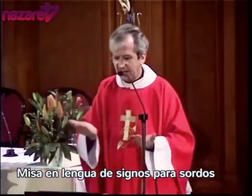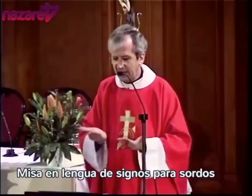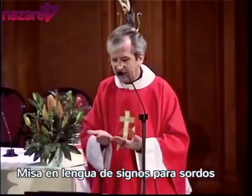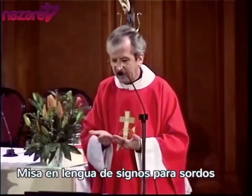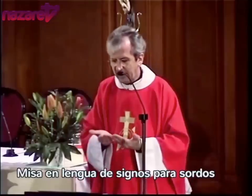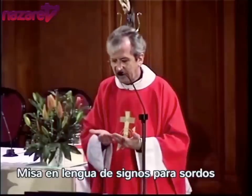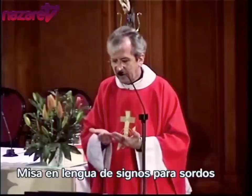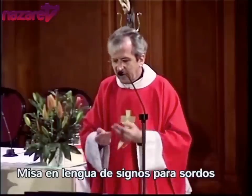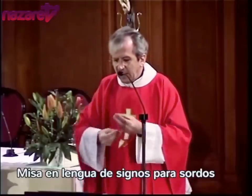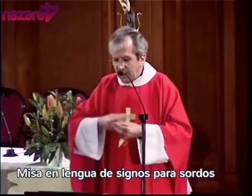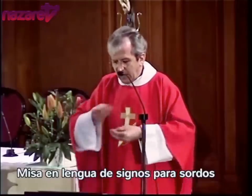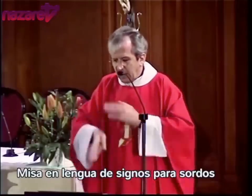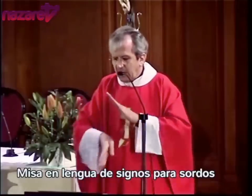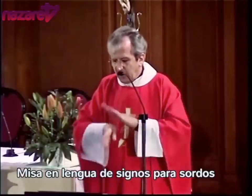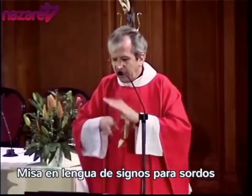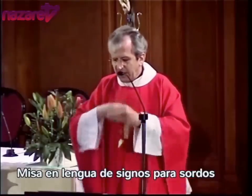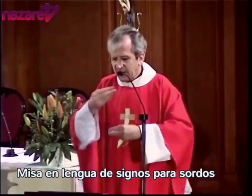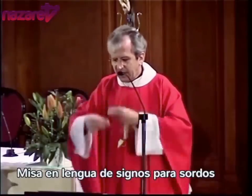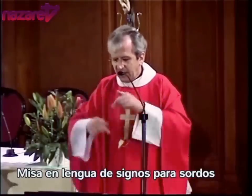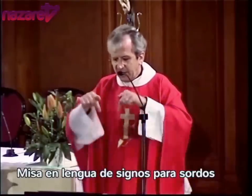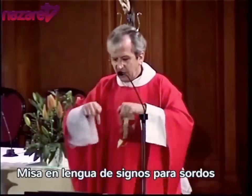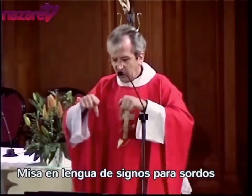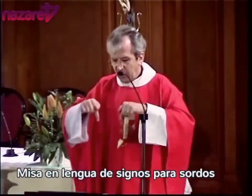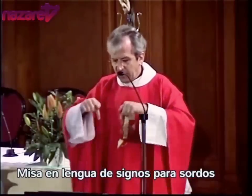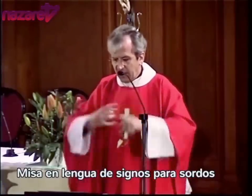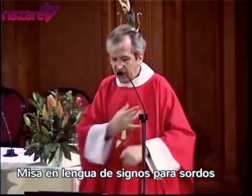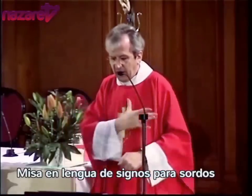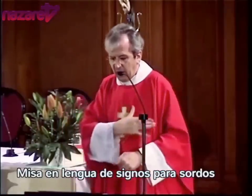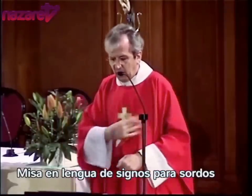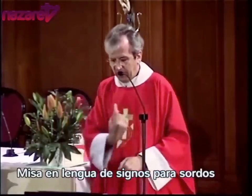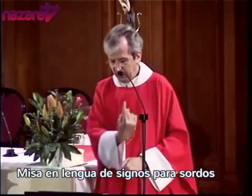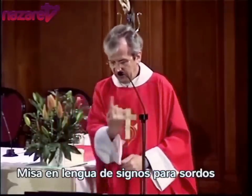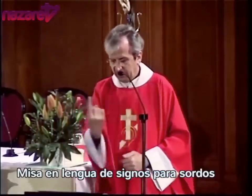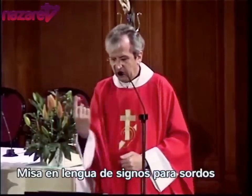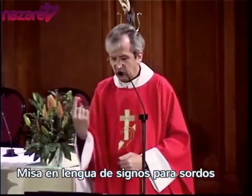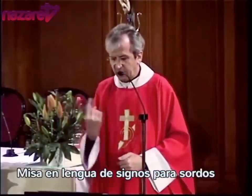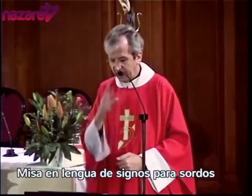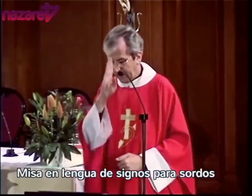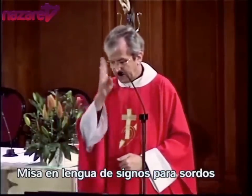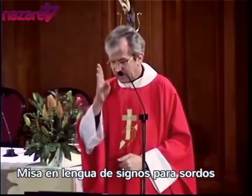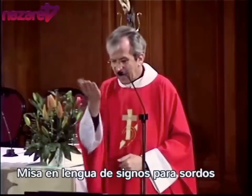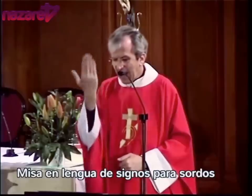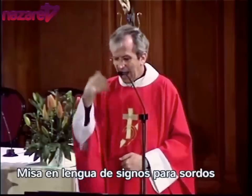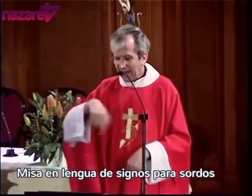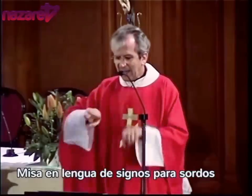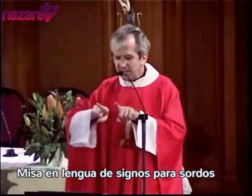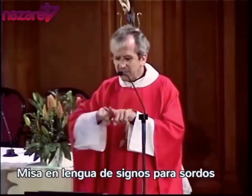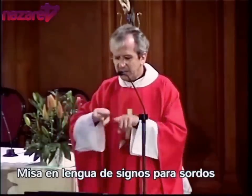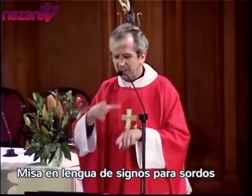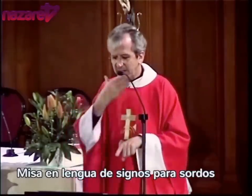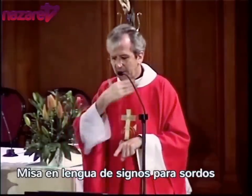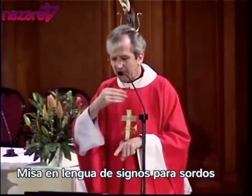confines de la tierra y no dejes de realizar hoy en el corazón de tus fieles